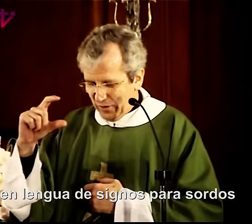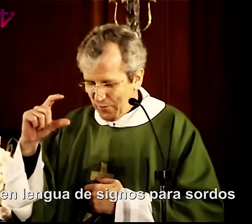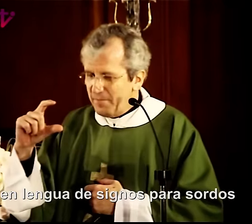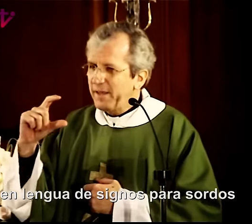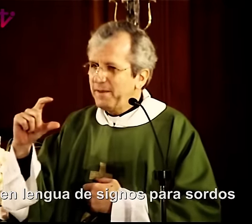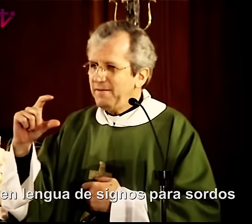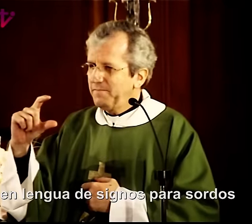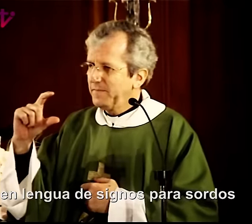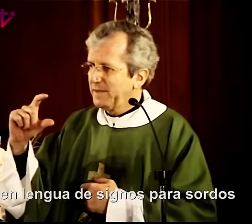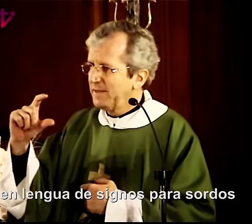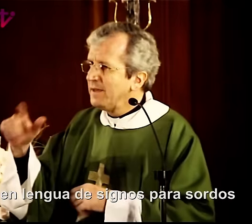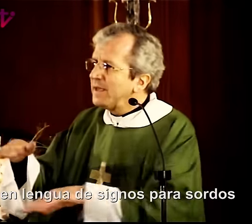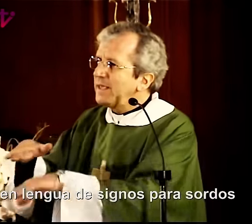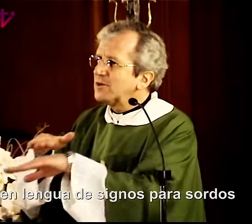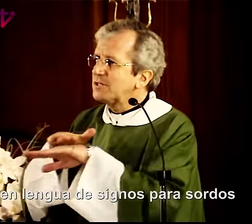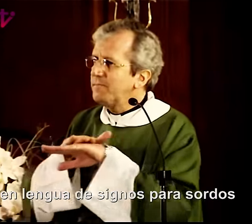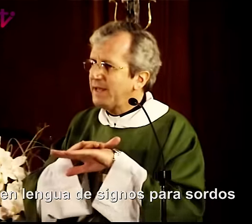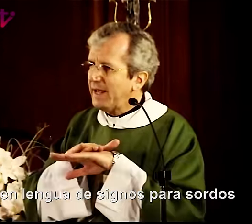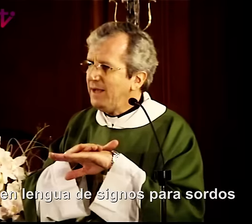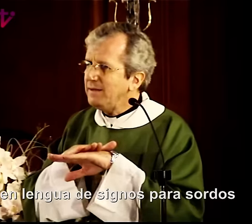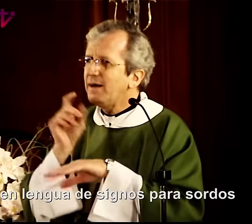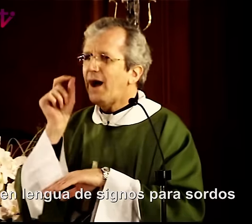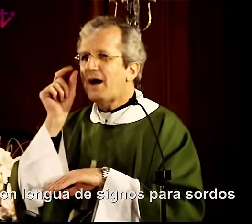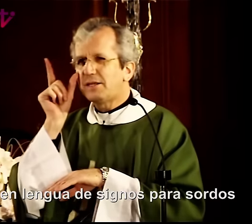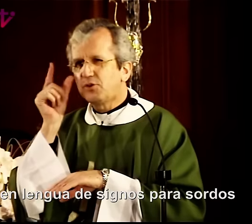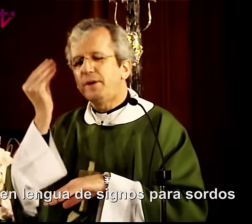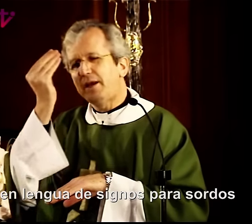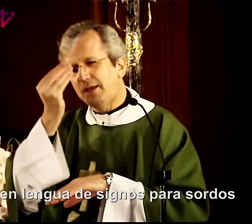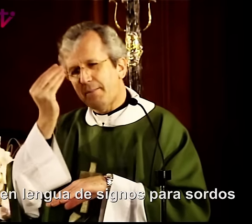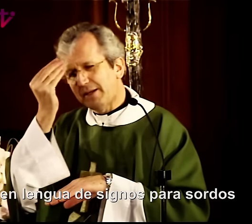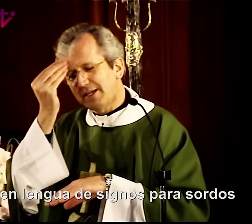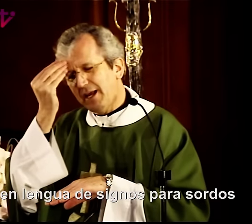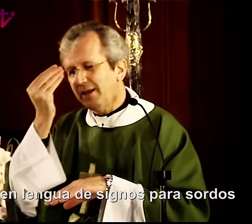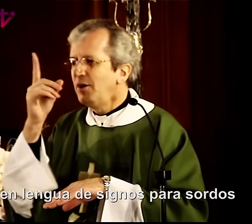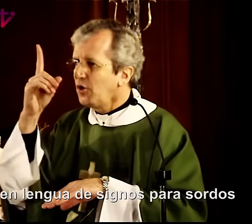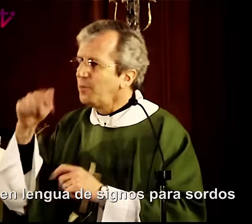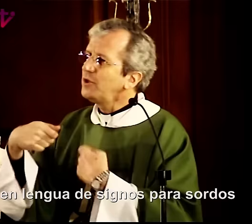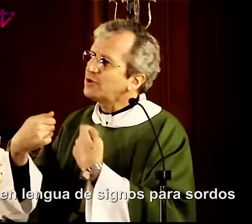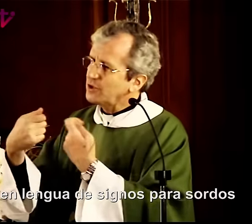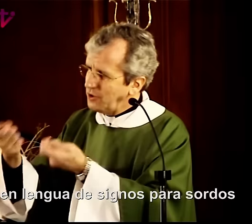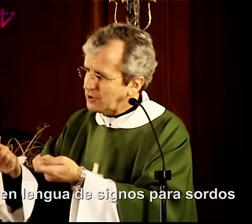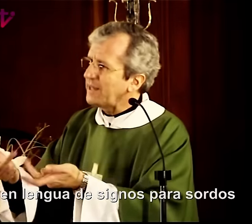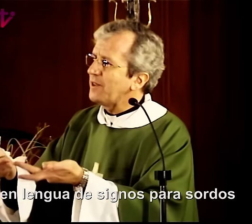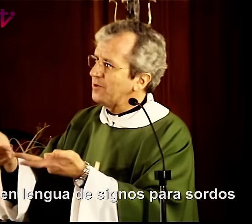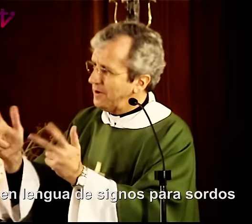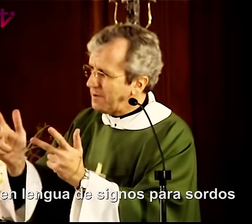Muy breve, que nos invitará a descubrir y a pensar cómo Dios nos ha dado